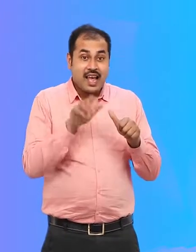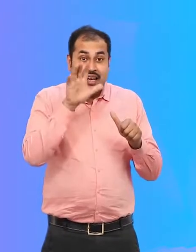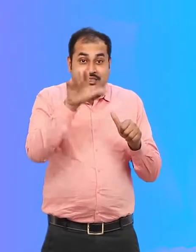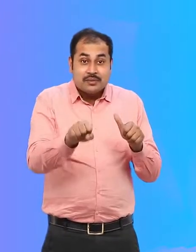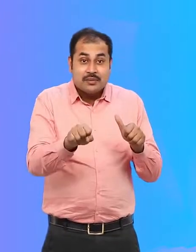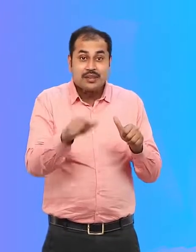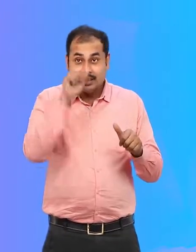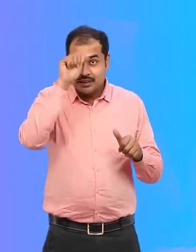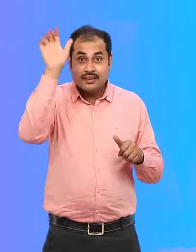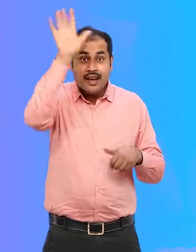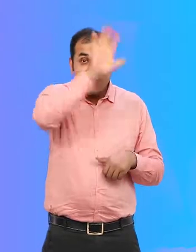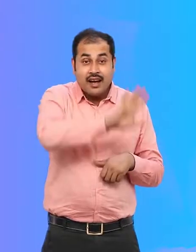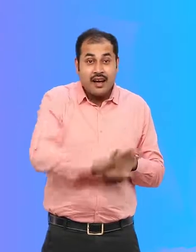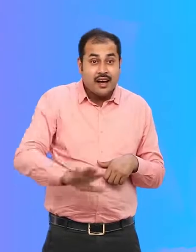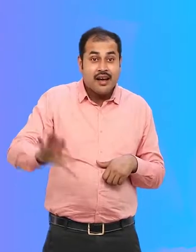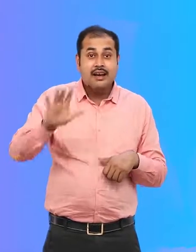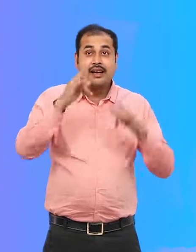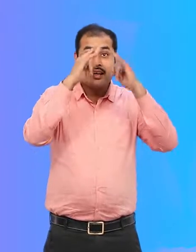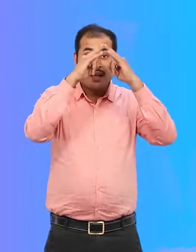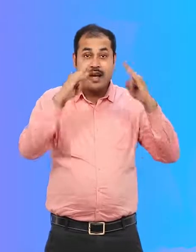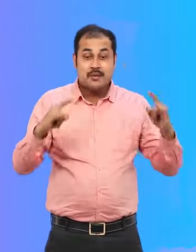अभियान का पोस्टर दिखाते हुए कहती हैं